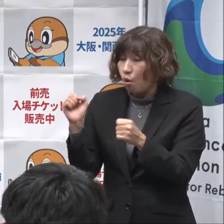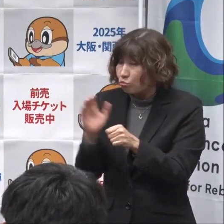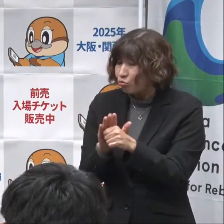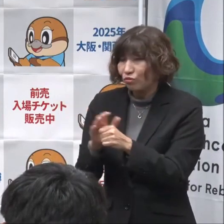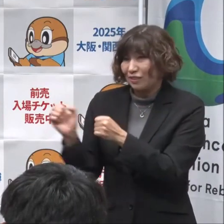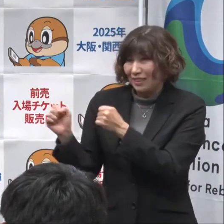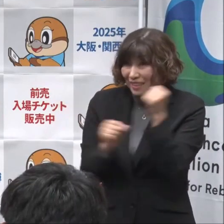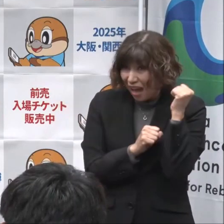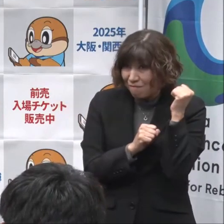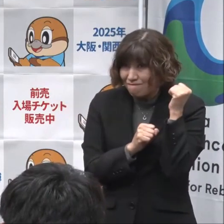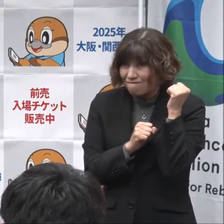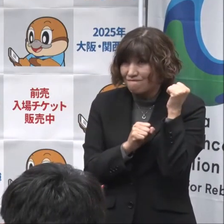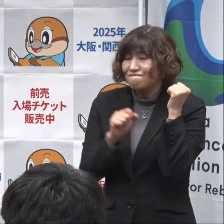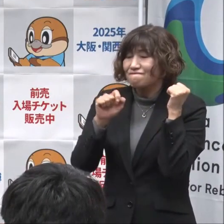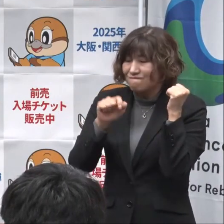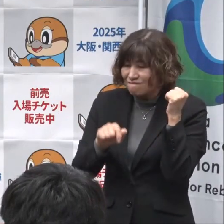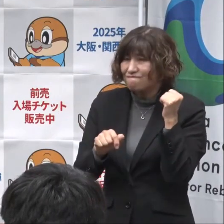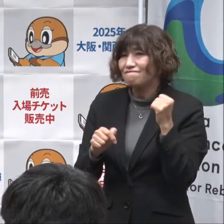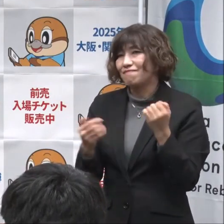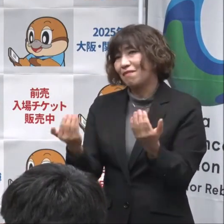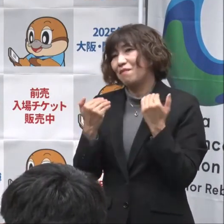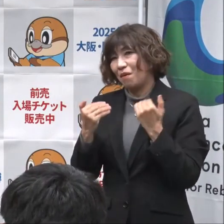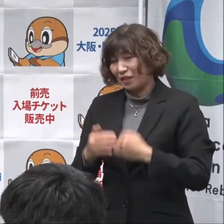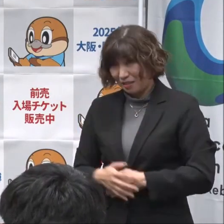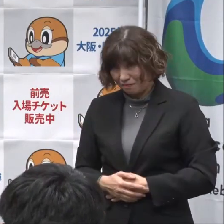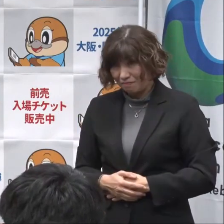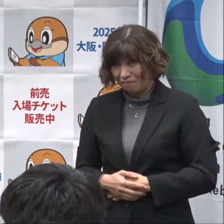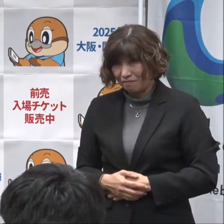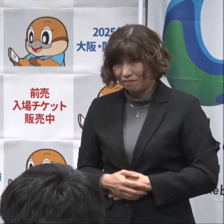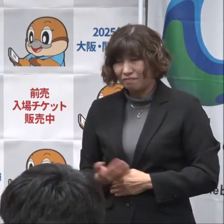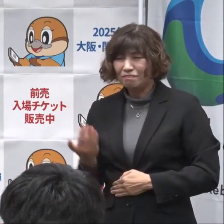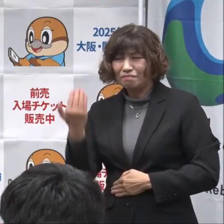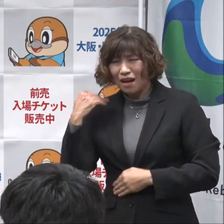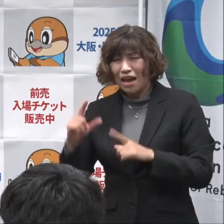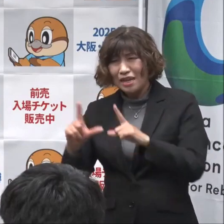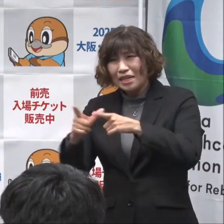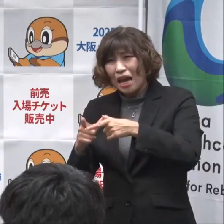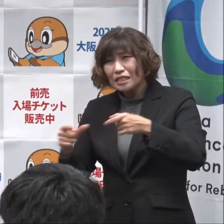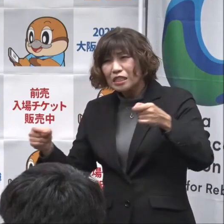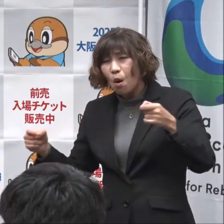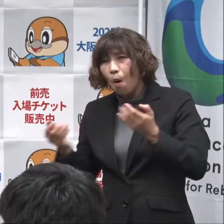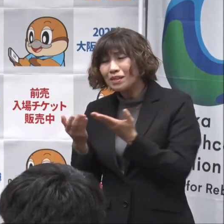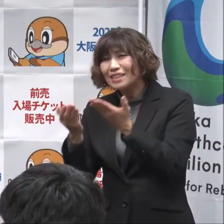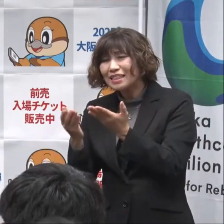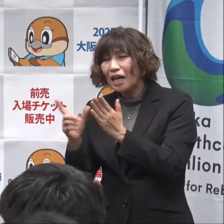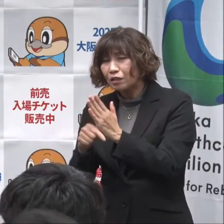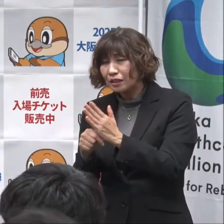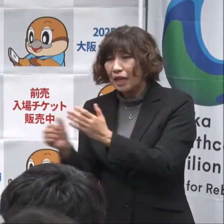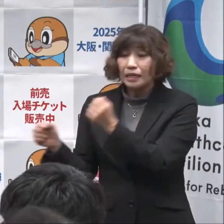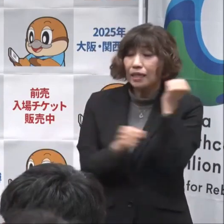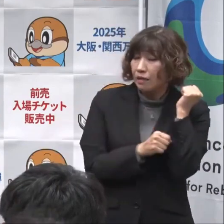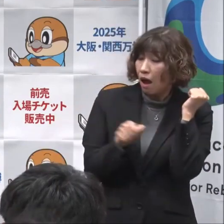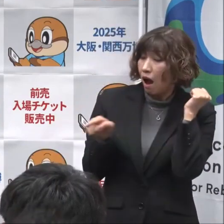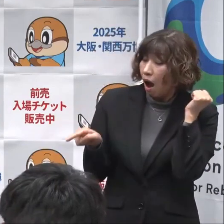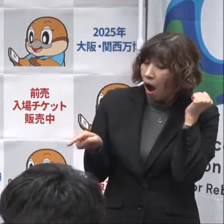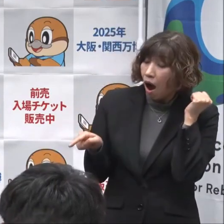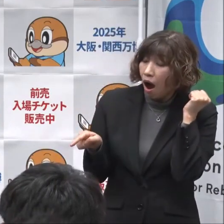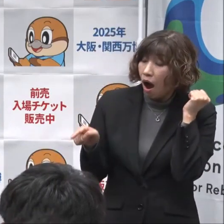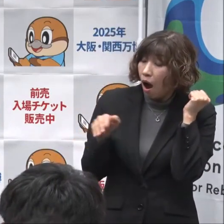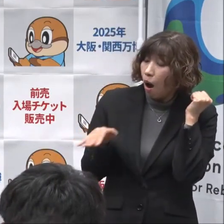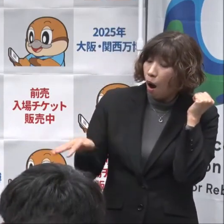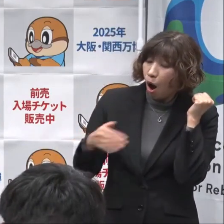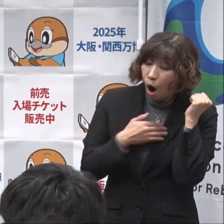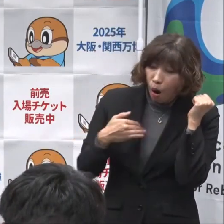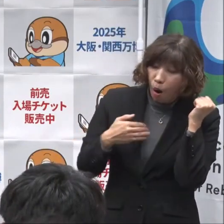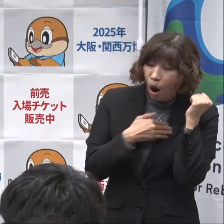ということになると思います。で、東日本大震災でも一回避難してまだ戻ってきた人が被害に遭ったりもしてますので、